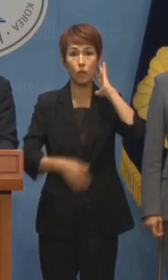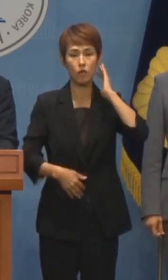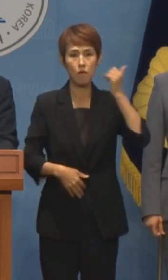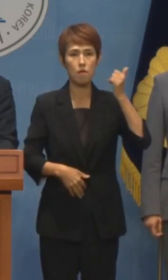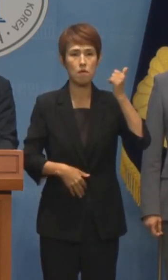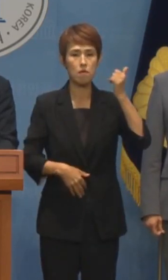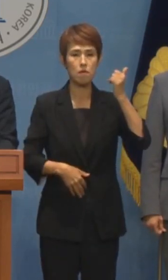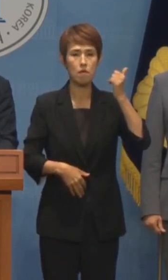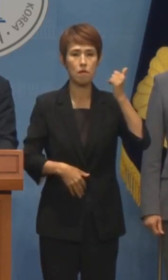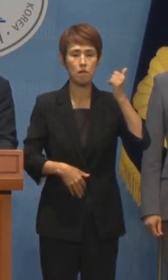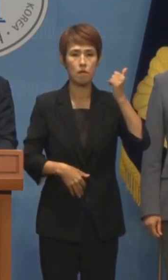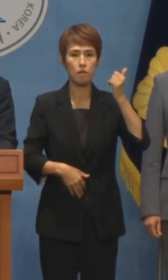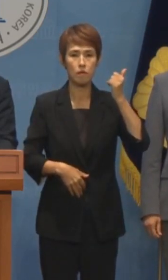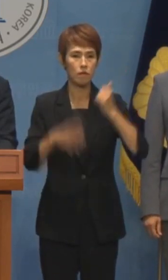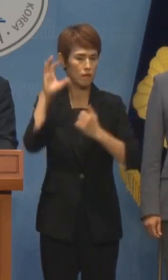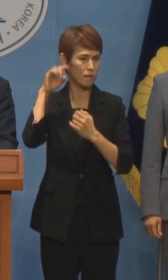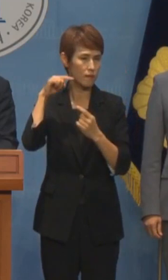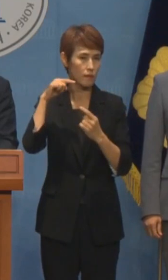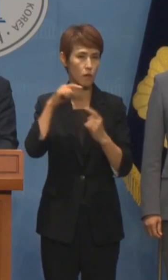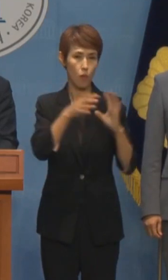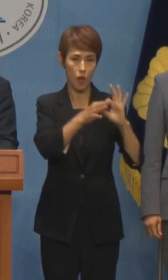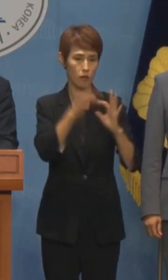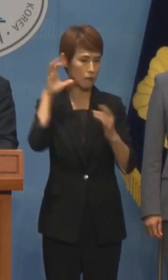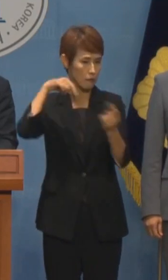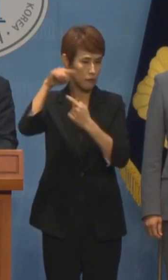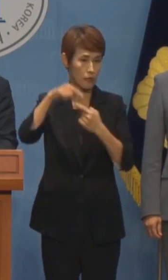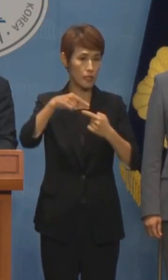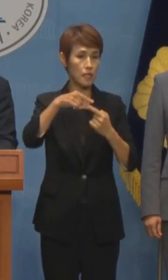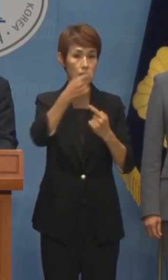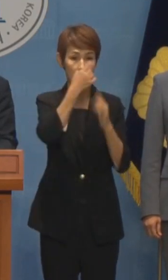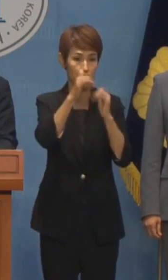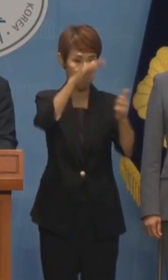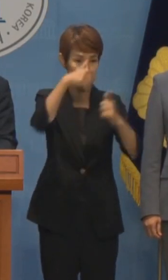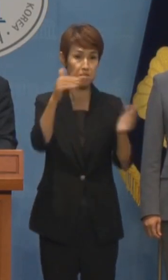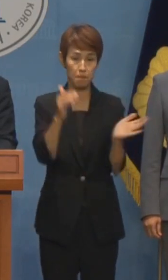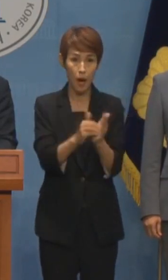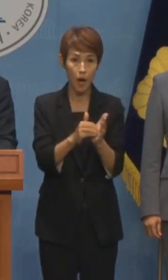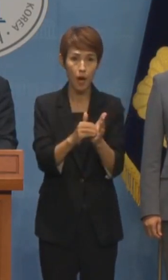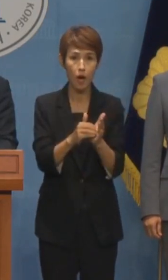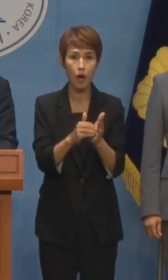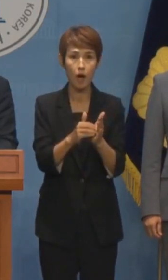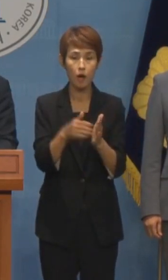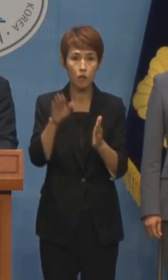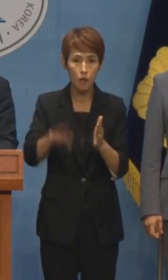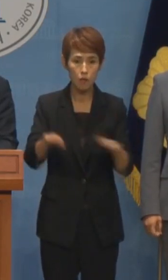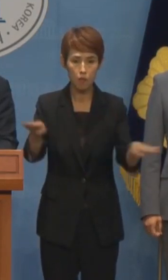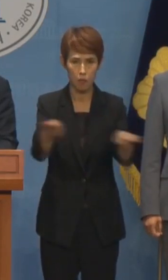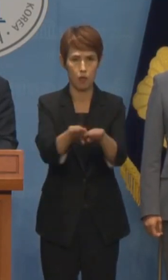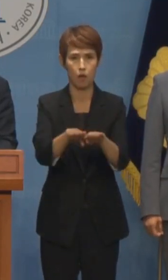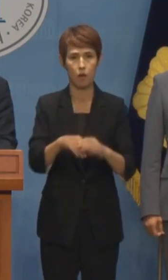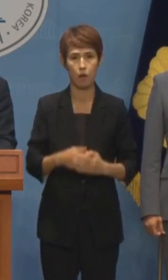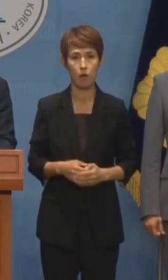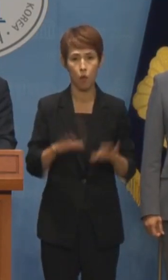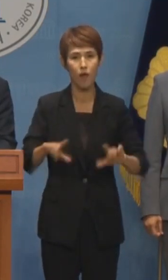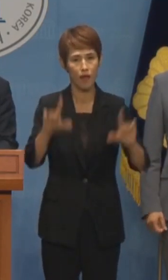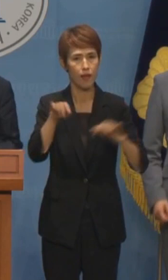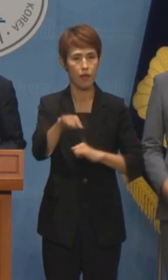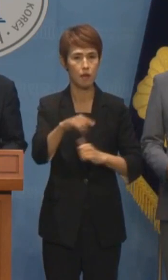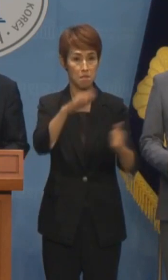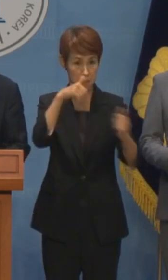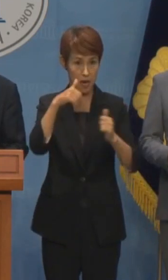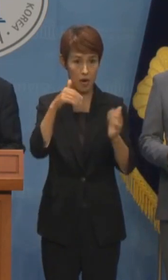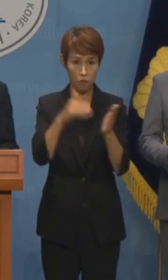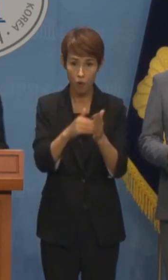청문회에 증인으로 채택된 자들로서 정당한 사유 없이 청문회에 출석하지 아니하거나 허위 증언을 한